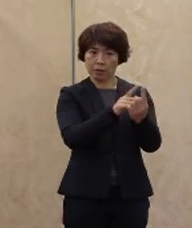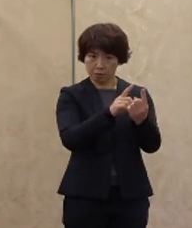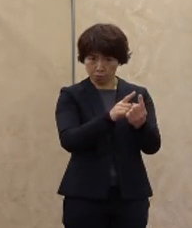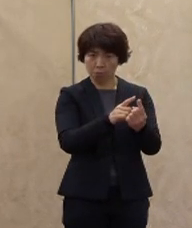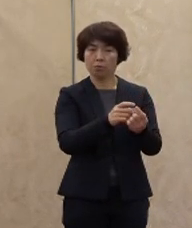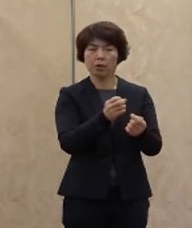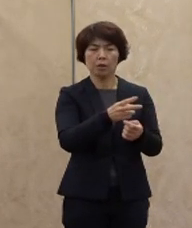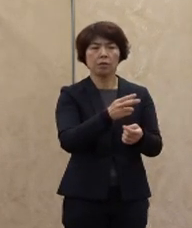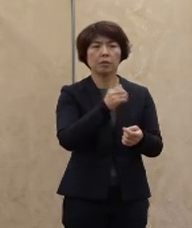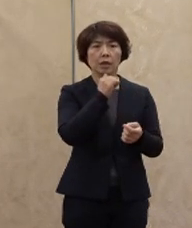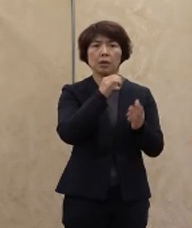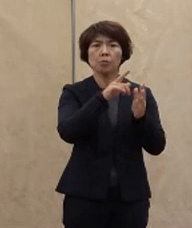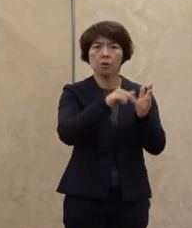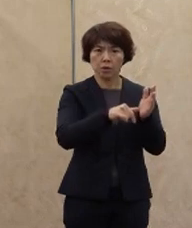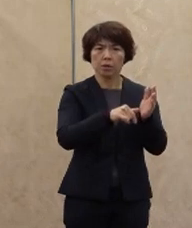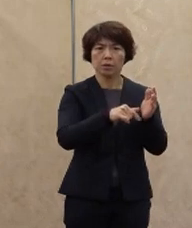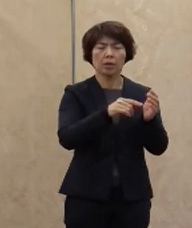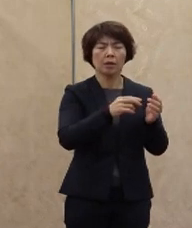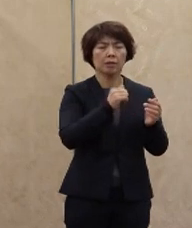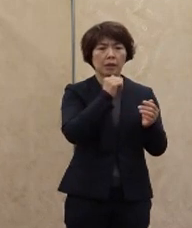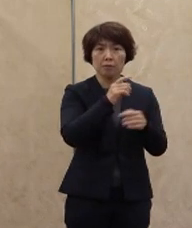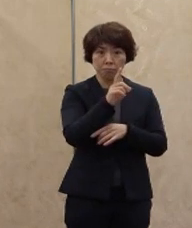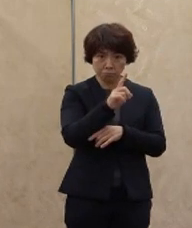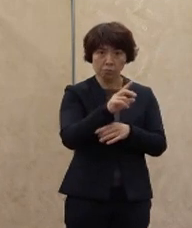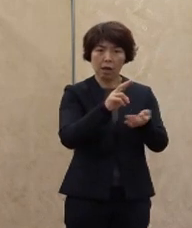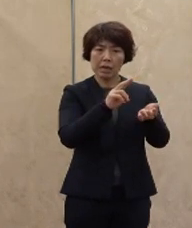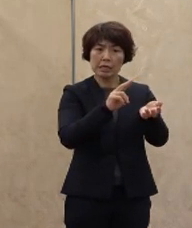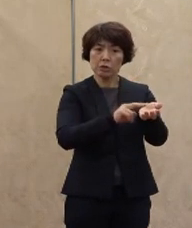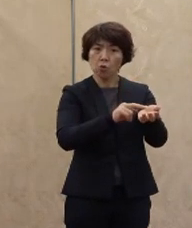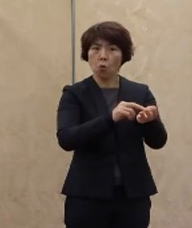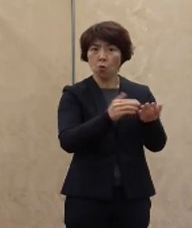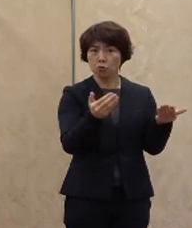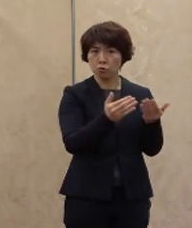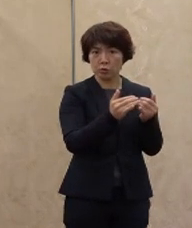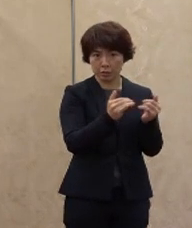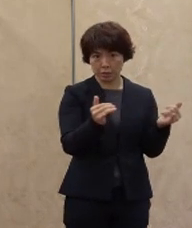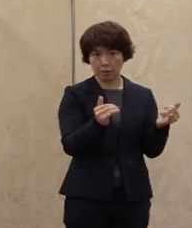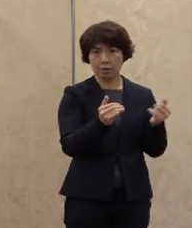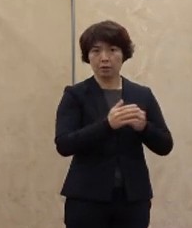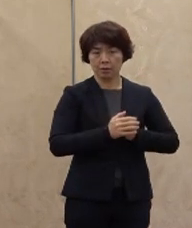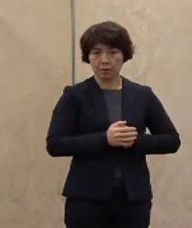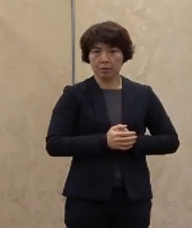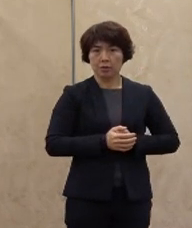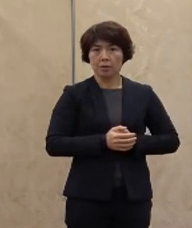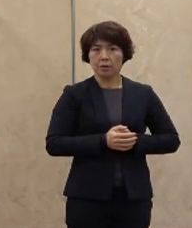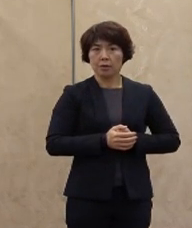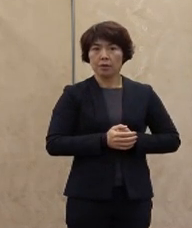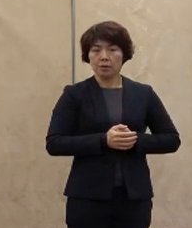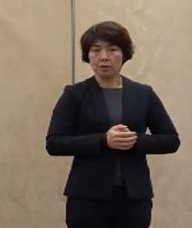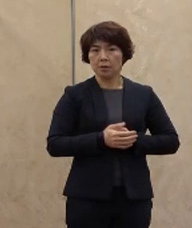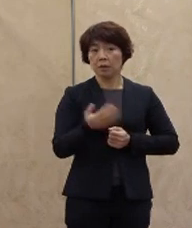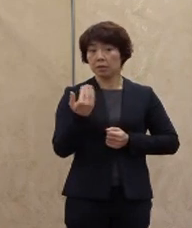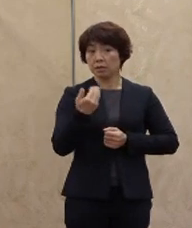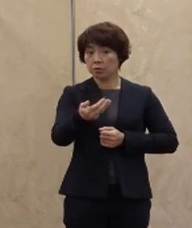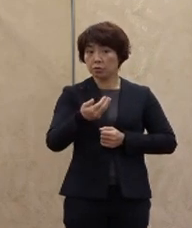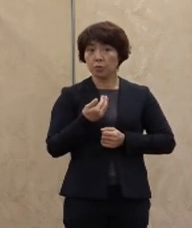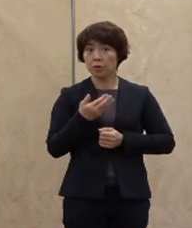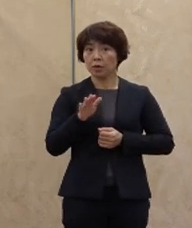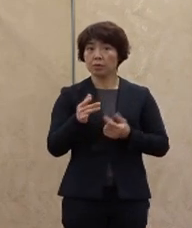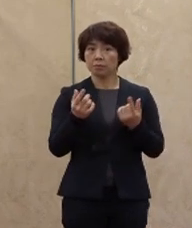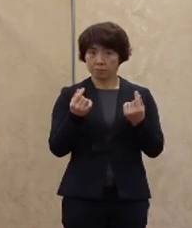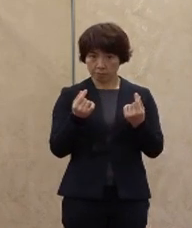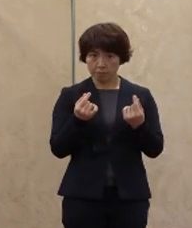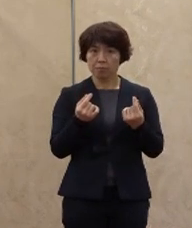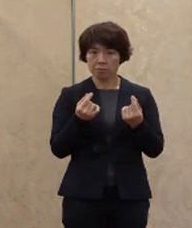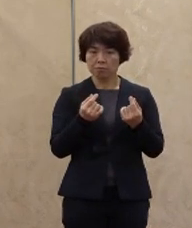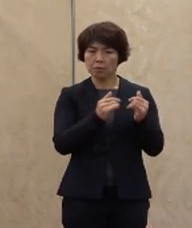ぱり医療従事者なんです。それをなんとか先ほどの質問にもありましたけども、